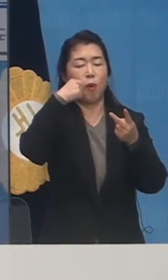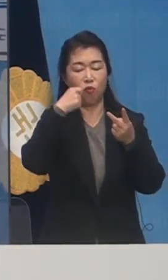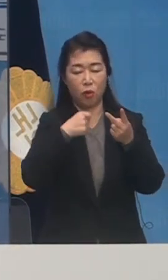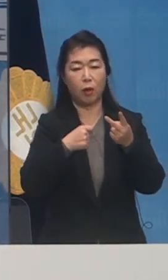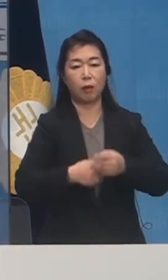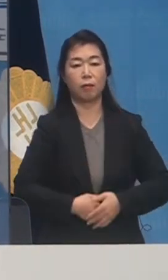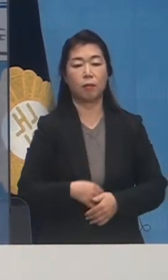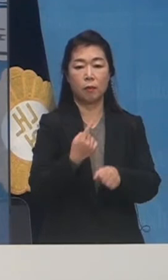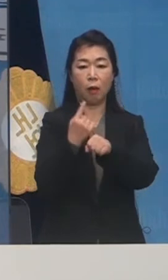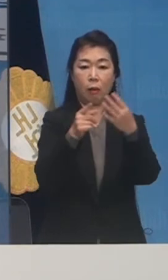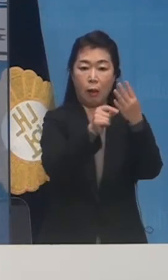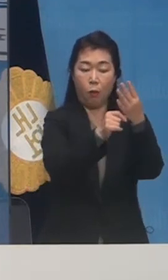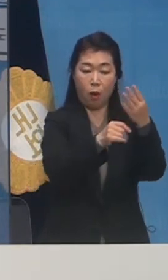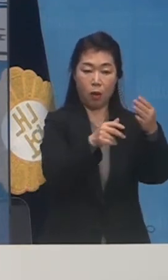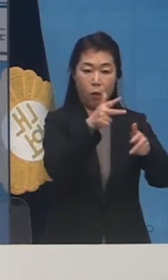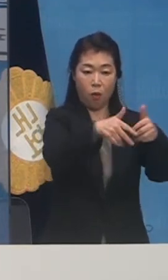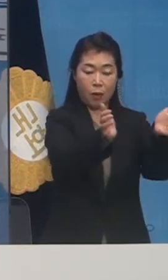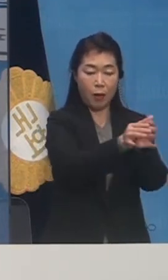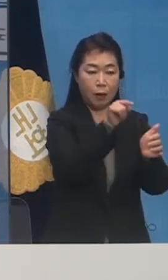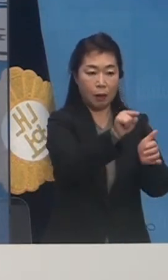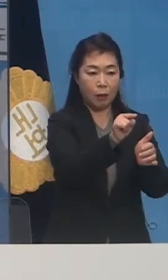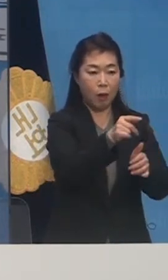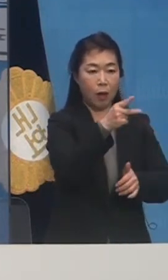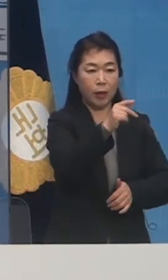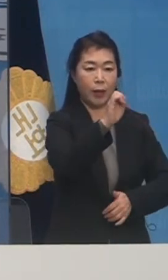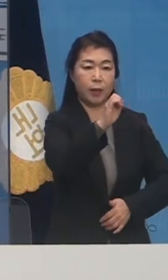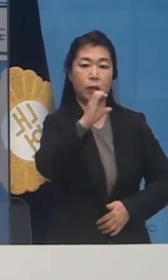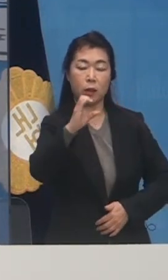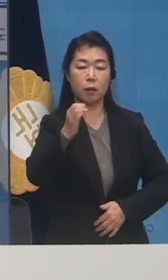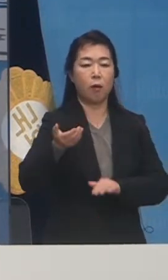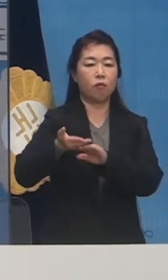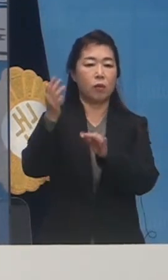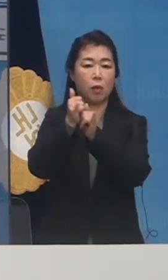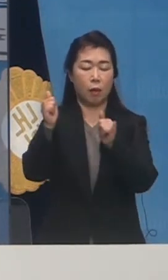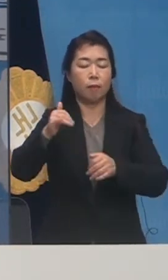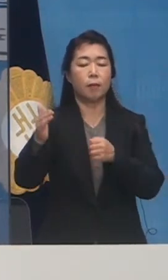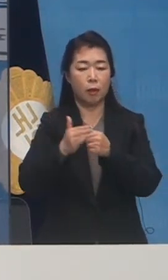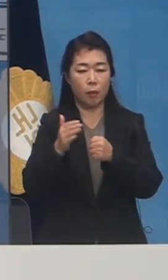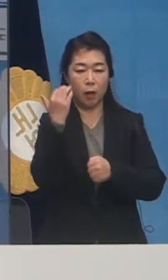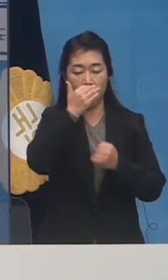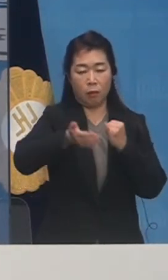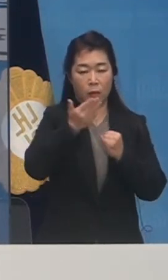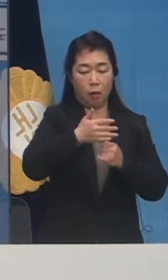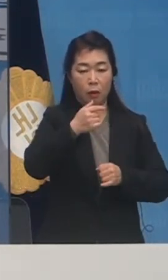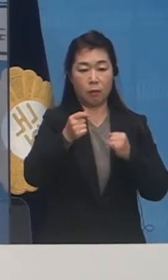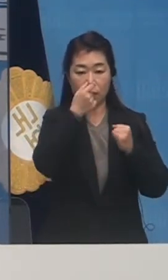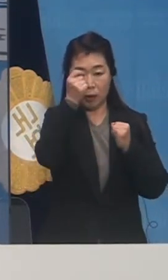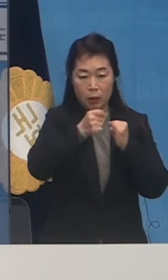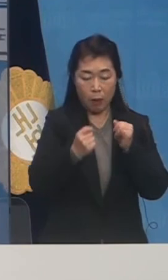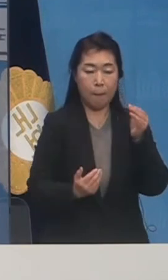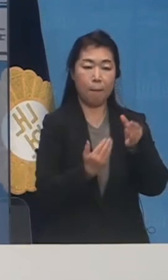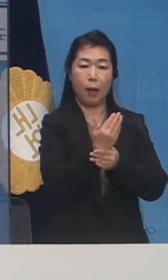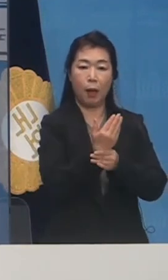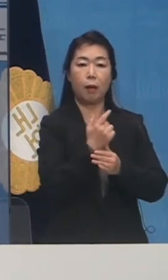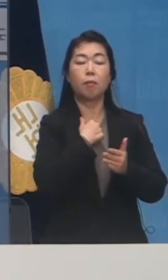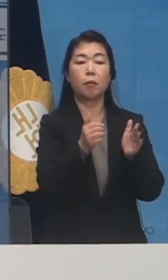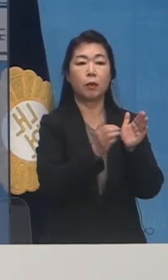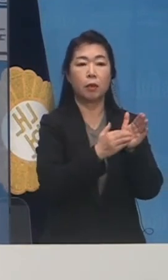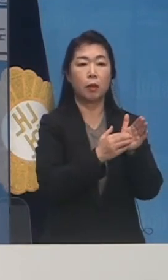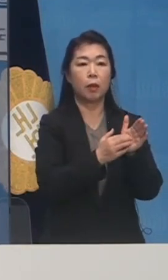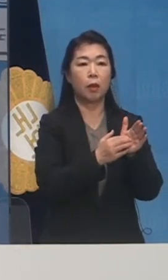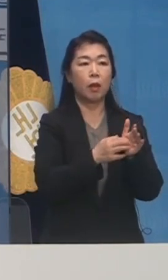작년 4월 구미공단 KC에서 상급자에 의한 성희롱 사건이 벌어졌다.